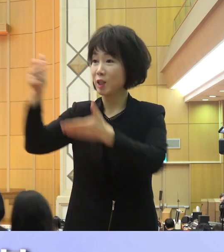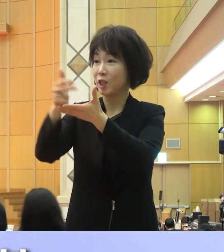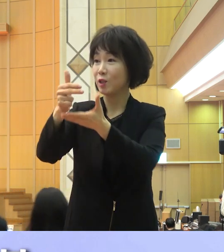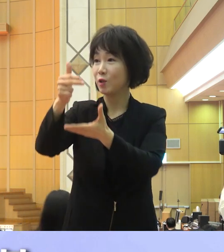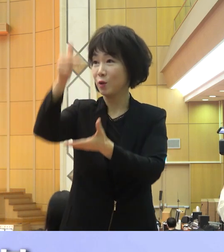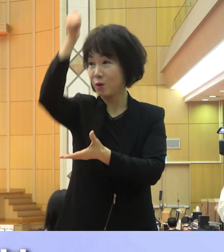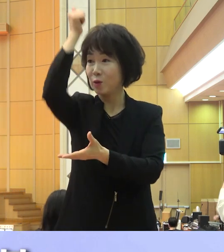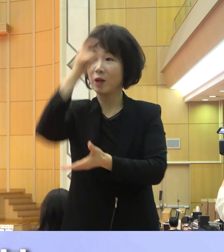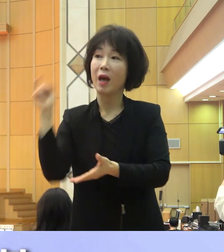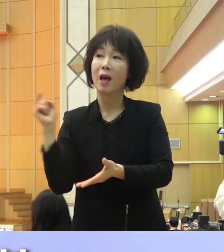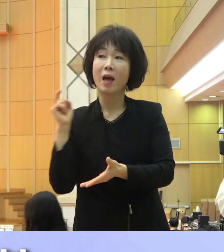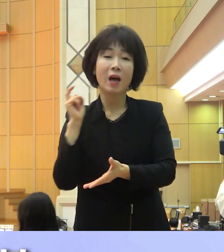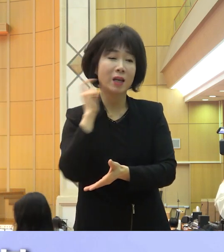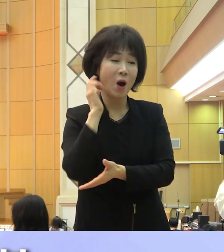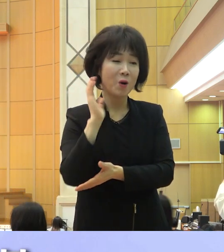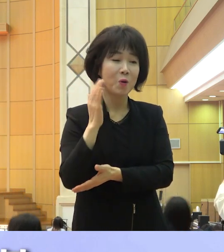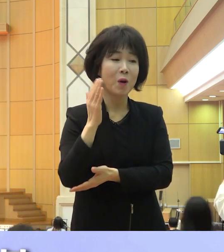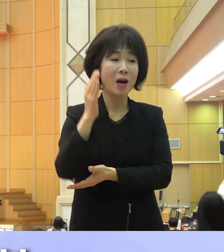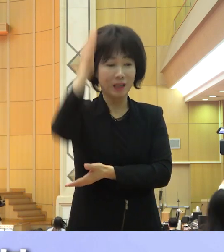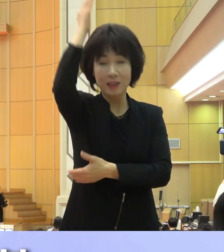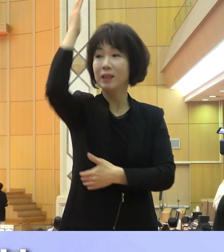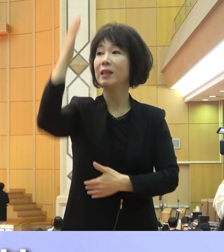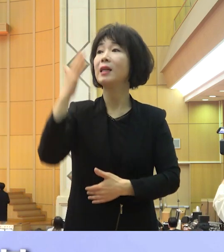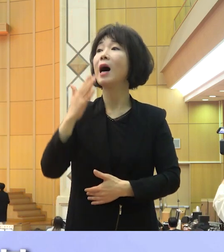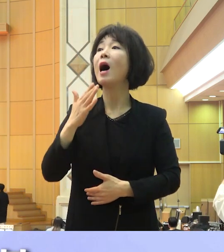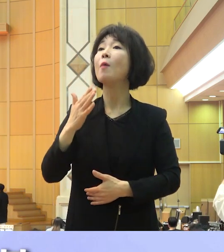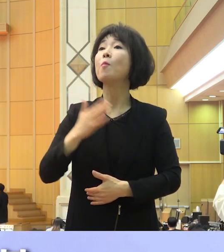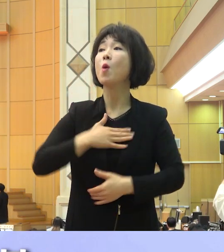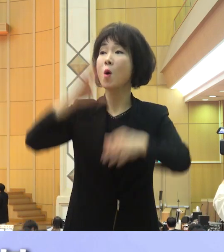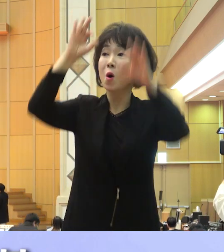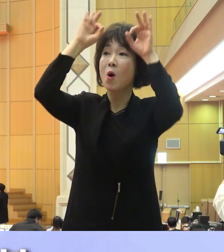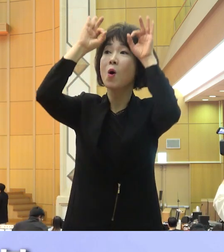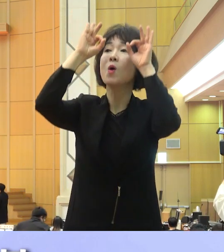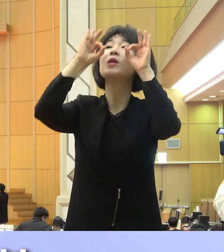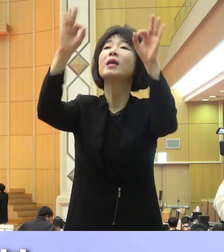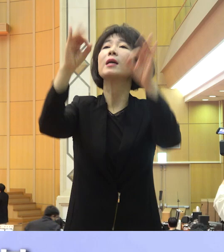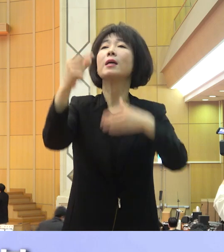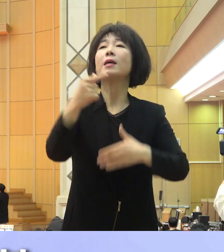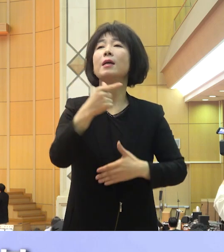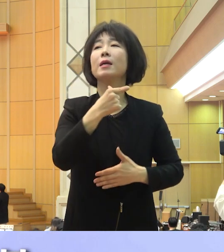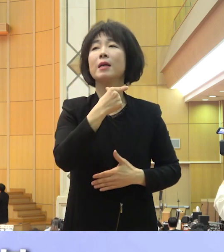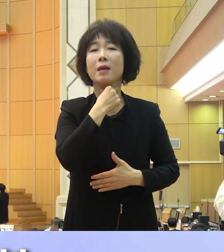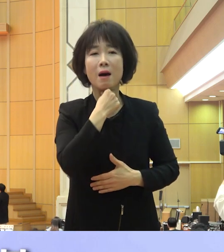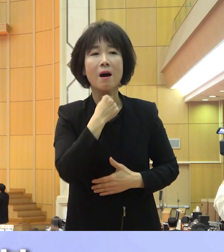깊고도 크신 주의 영광을 다